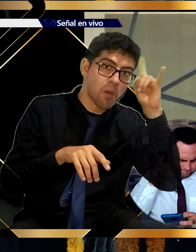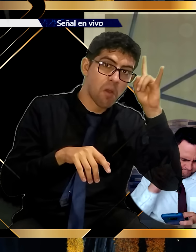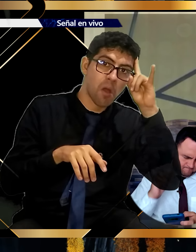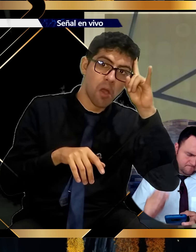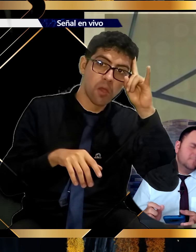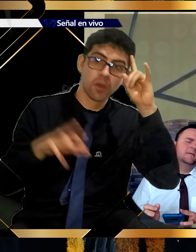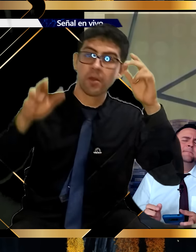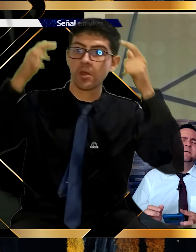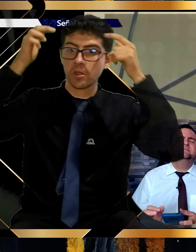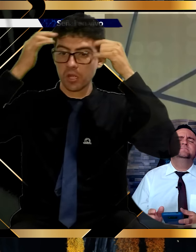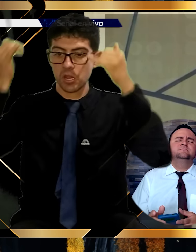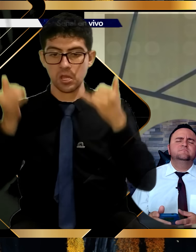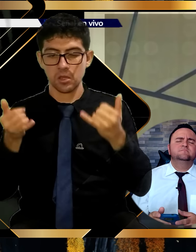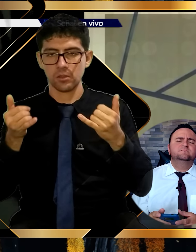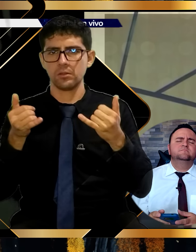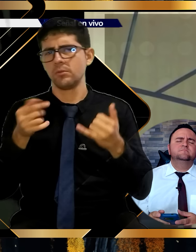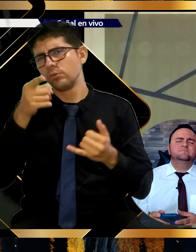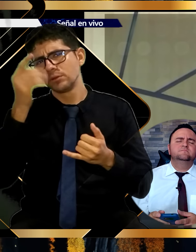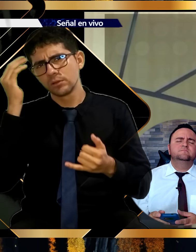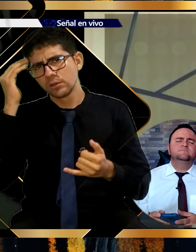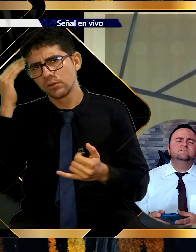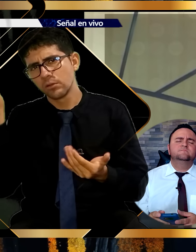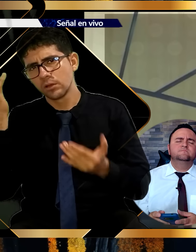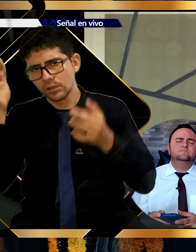¿Usted sabe lo que cree o no sabe lo que cree?